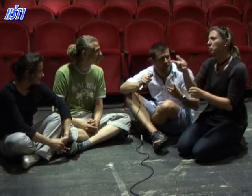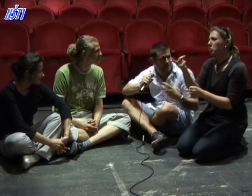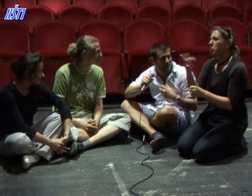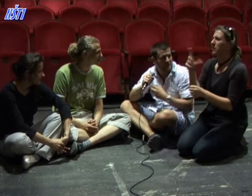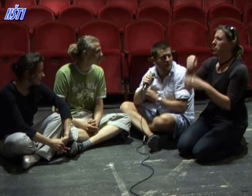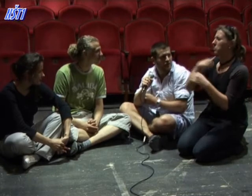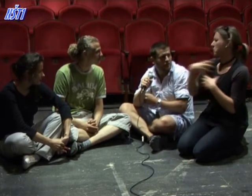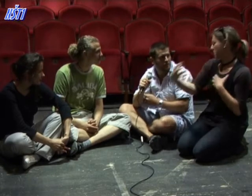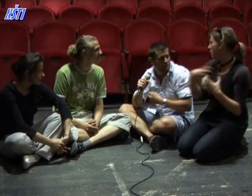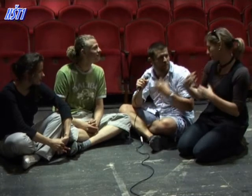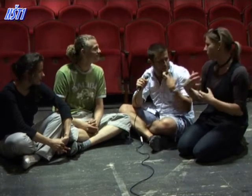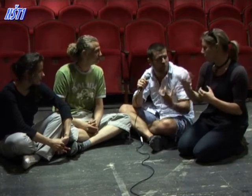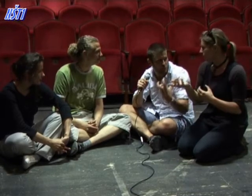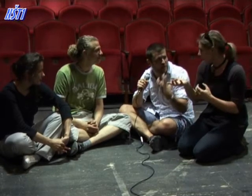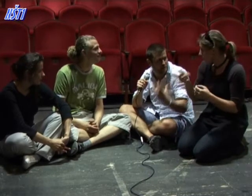druhá práce,